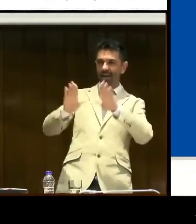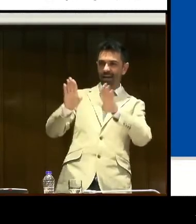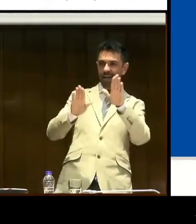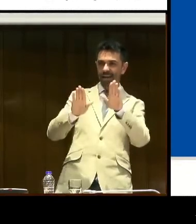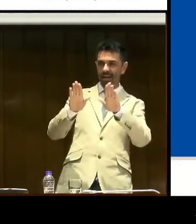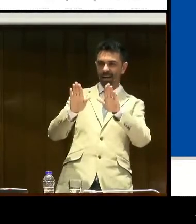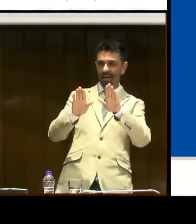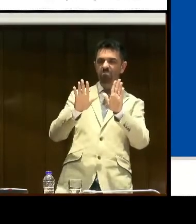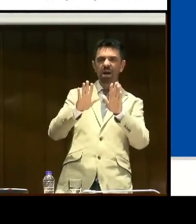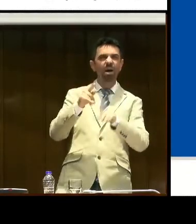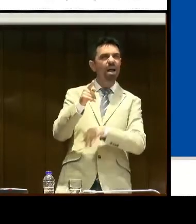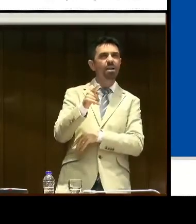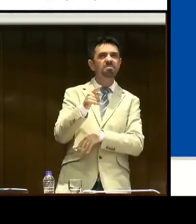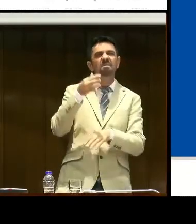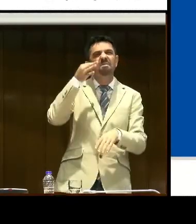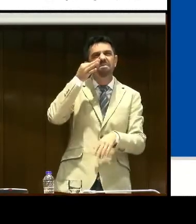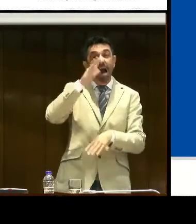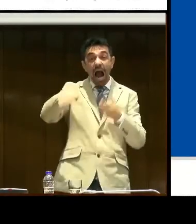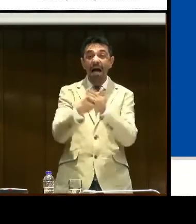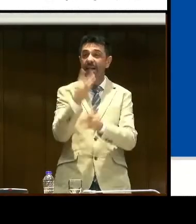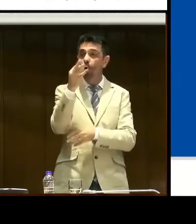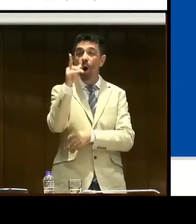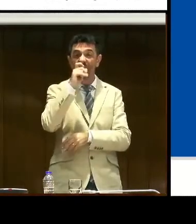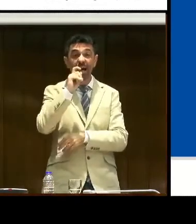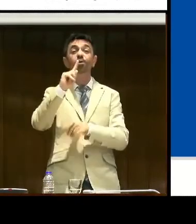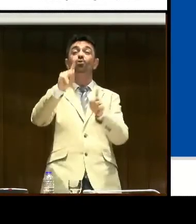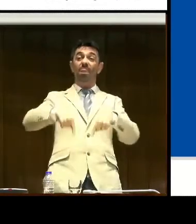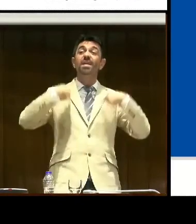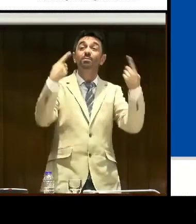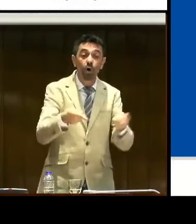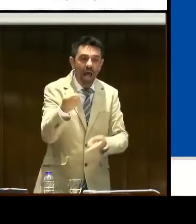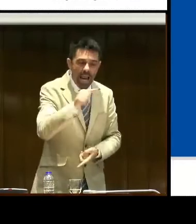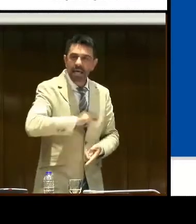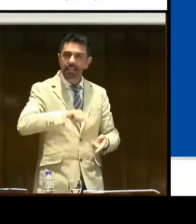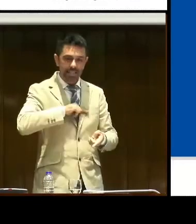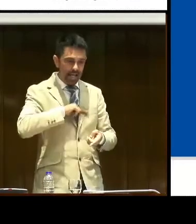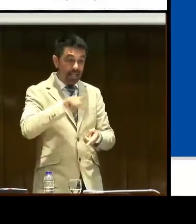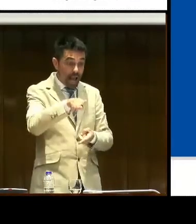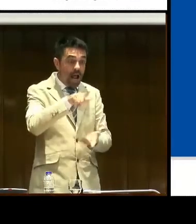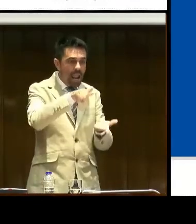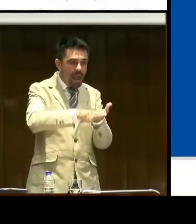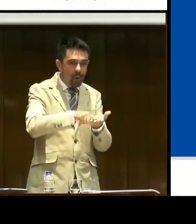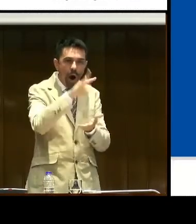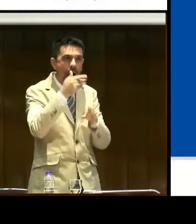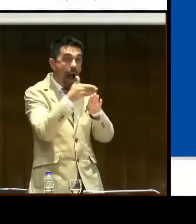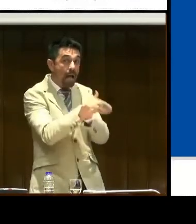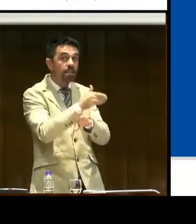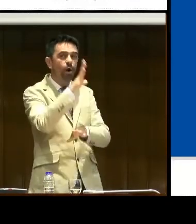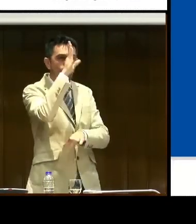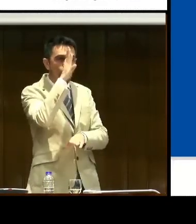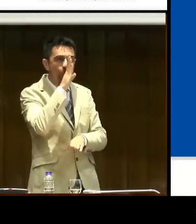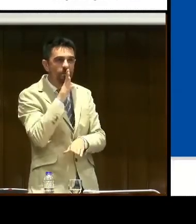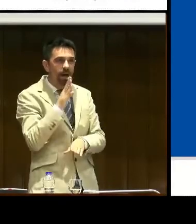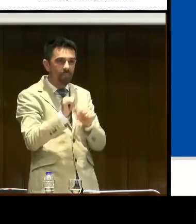hasta 40 años después cuando sintió la revelación de esa lengua oculta, cuando comenzó sus